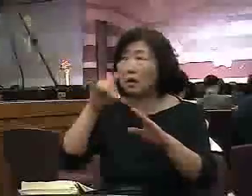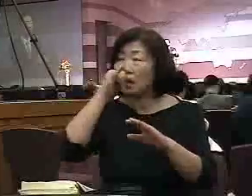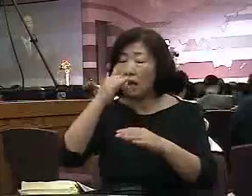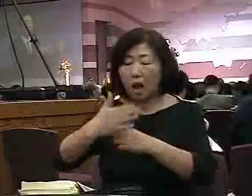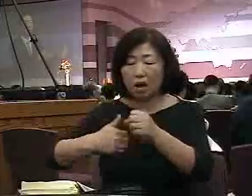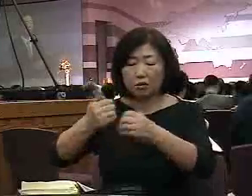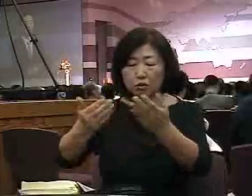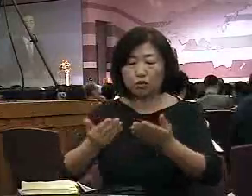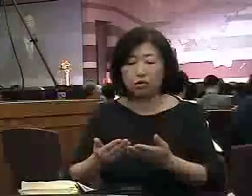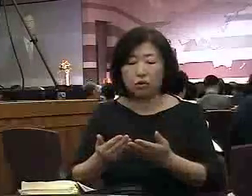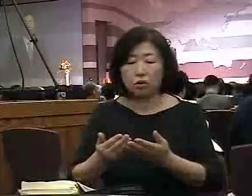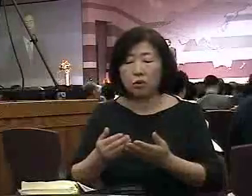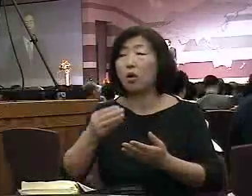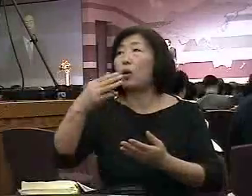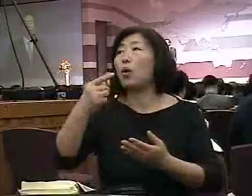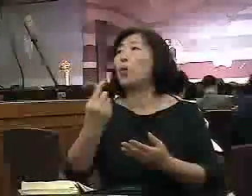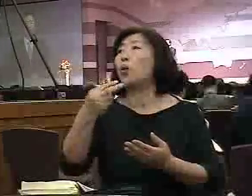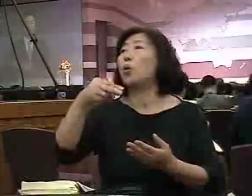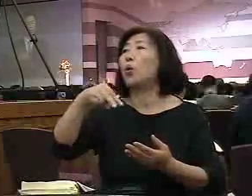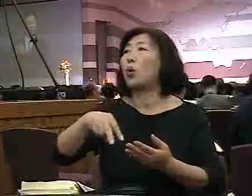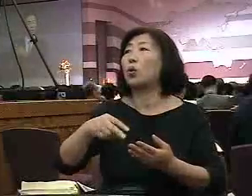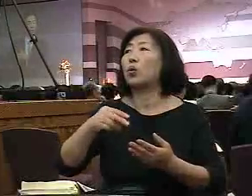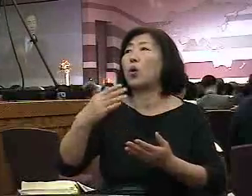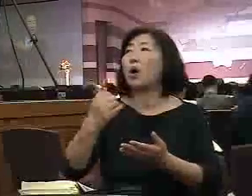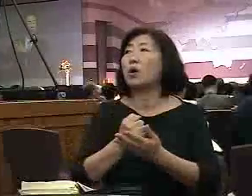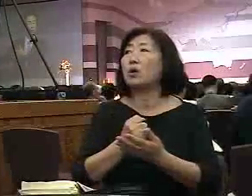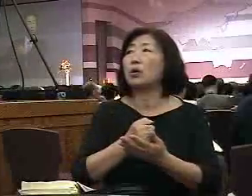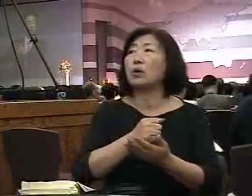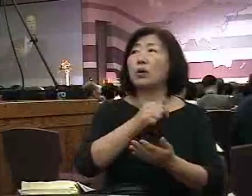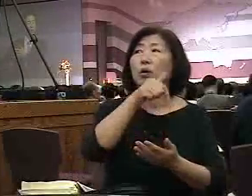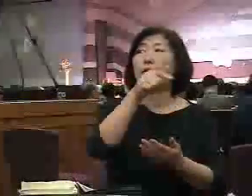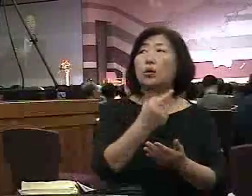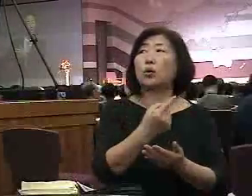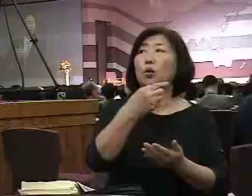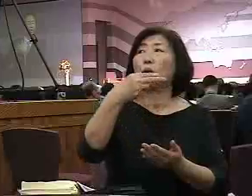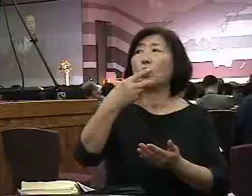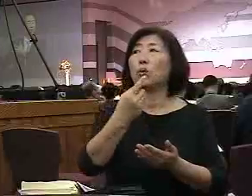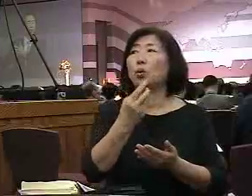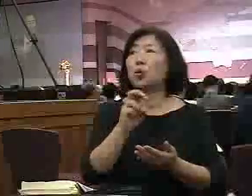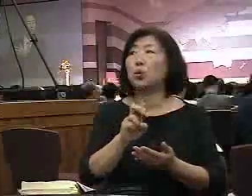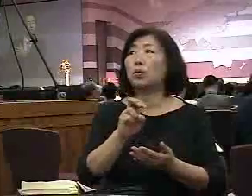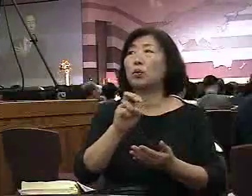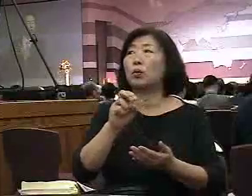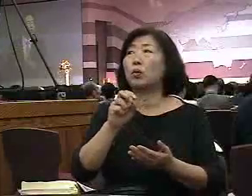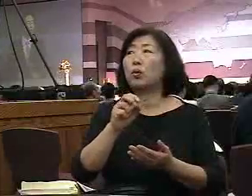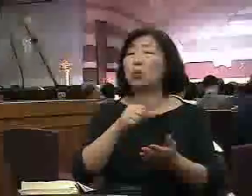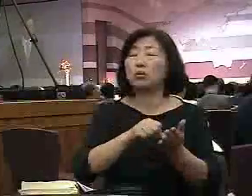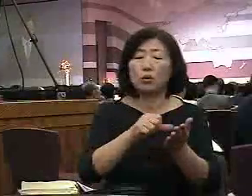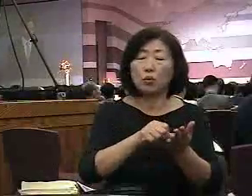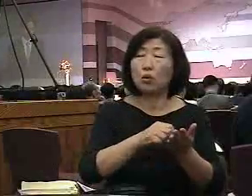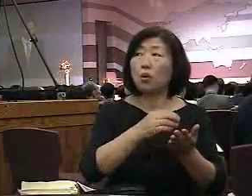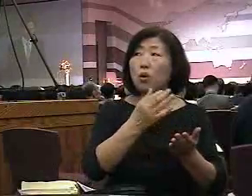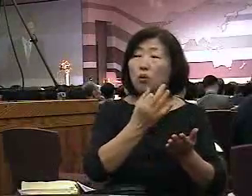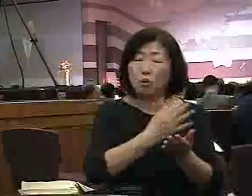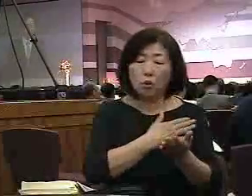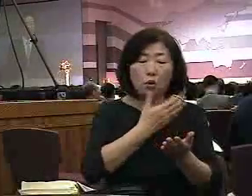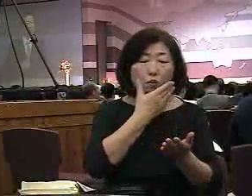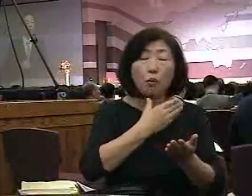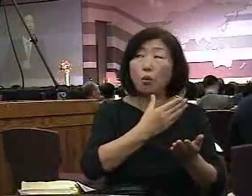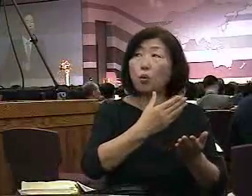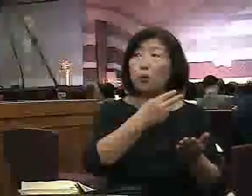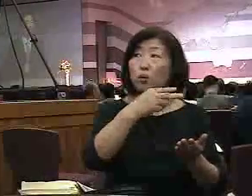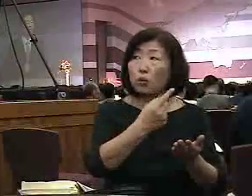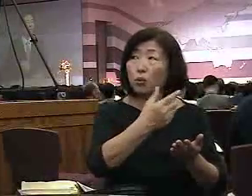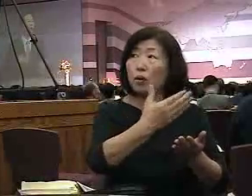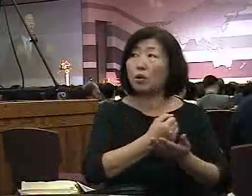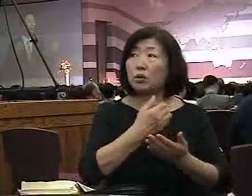하나님이 주시는 복도 받고 싶고 그렇지만 소돔과 고모라의 그 부유함도 그 재물의 복도 받고 싶은 거예요.